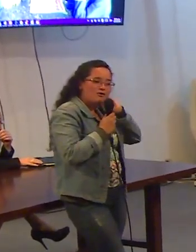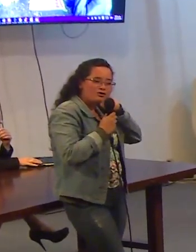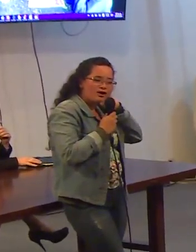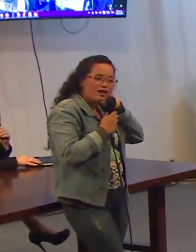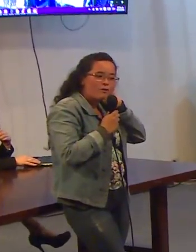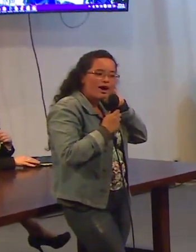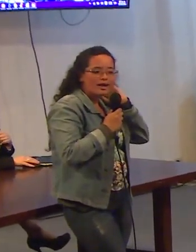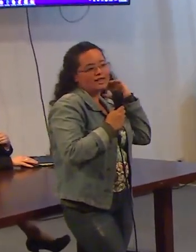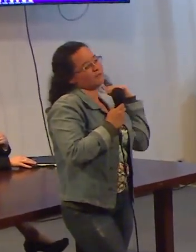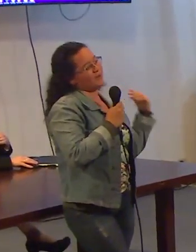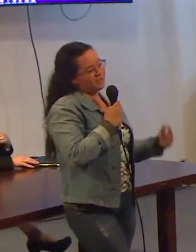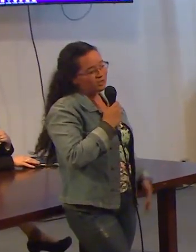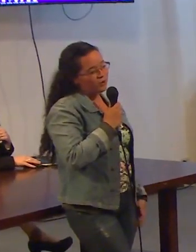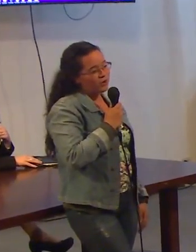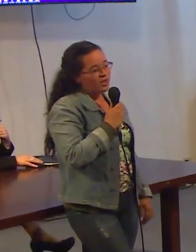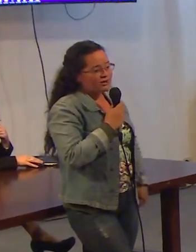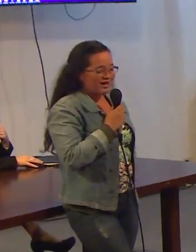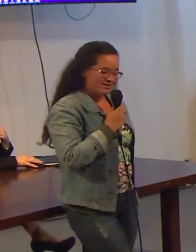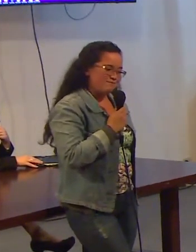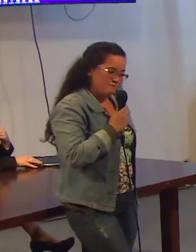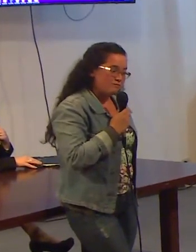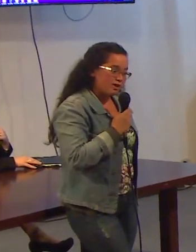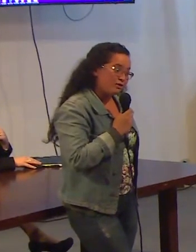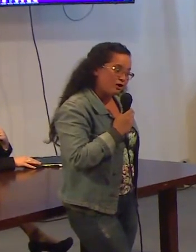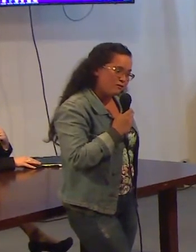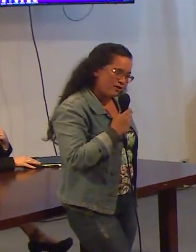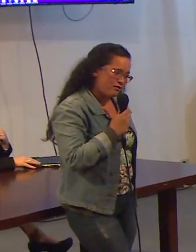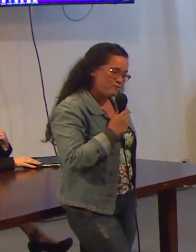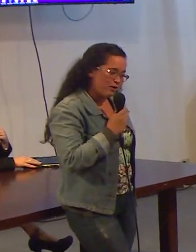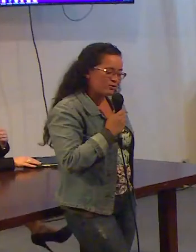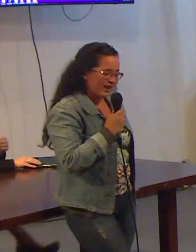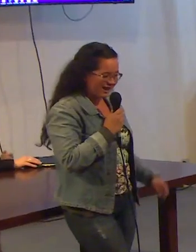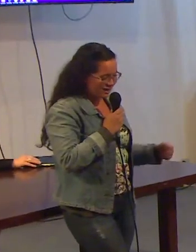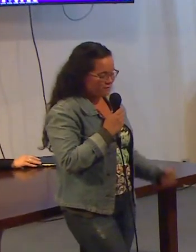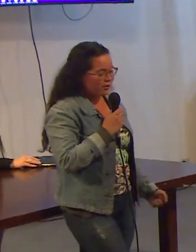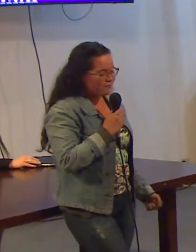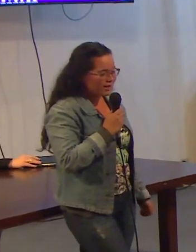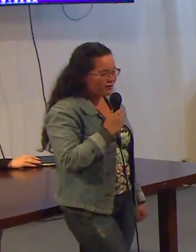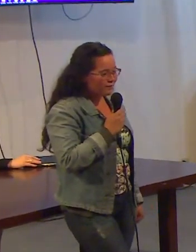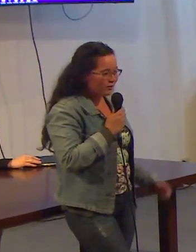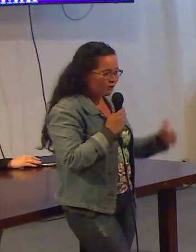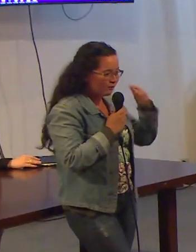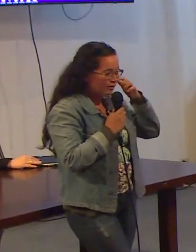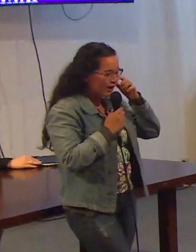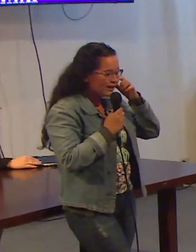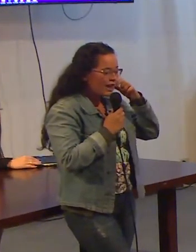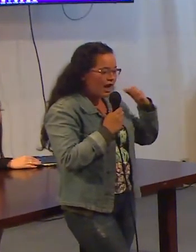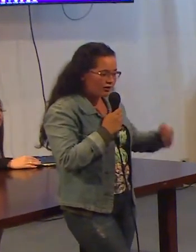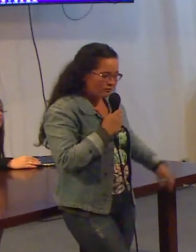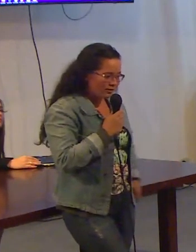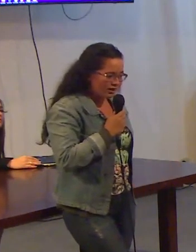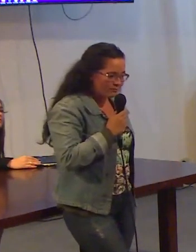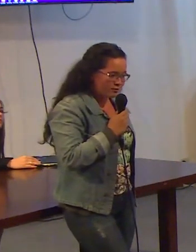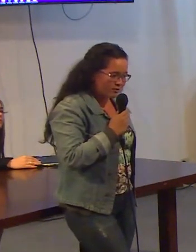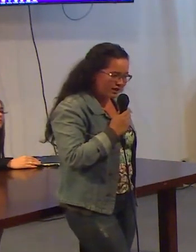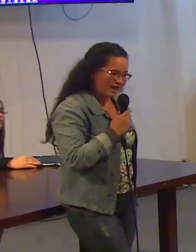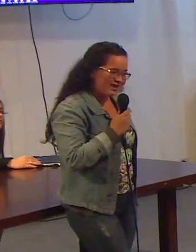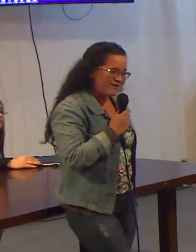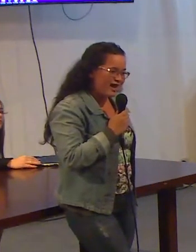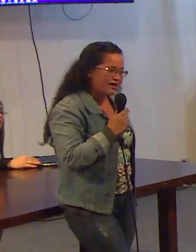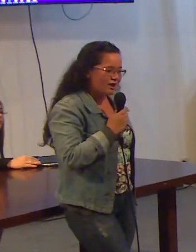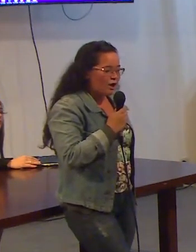trabajar como otro lenguaje, la expresión, o sea, viendo cómo fue su postura, que sí que hubieron miedos, pero cómo ustedes asumieron esas